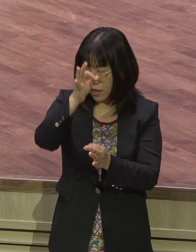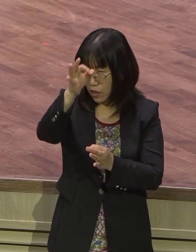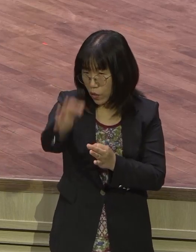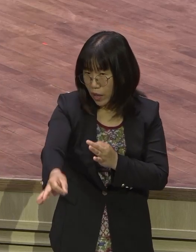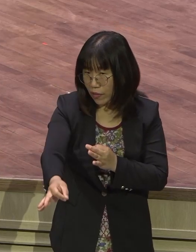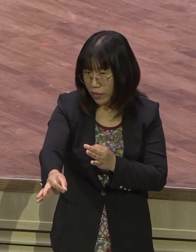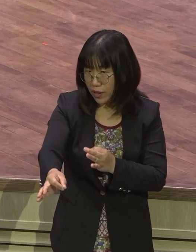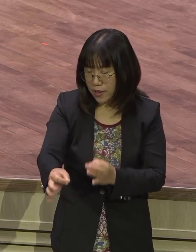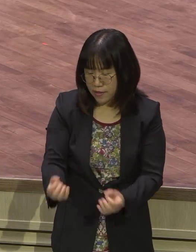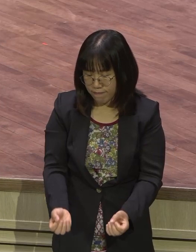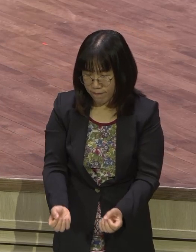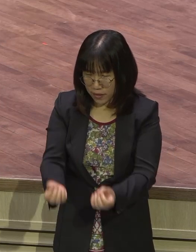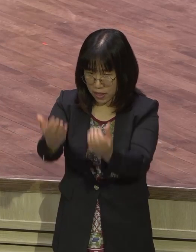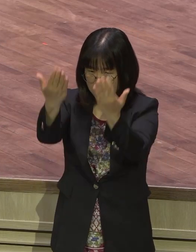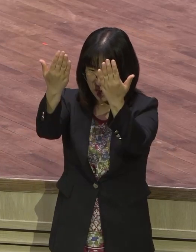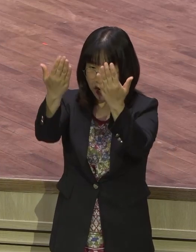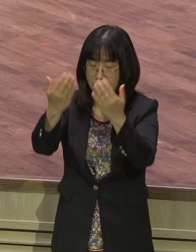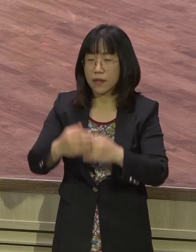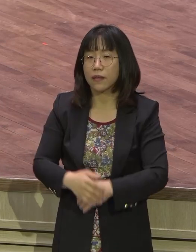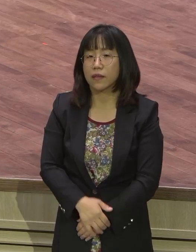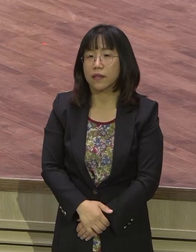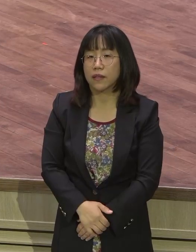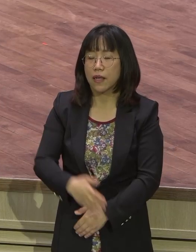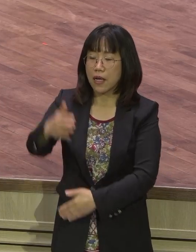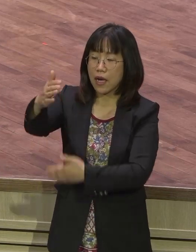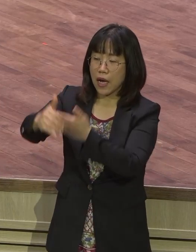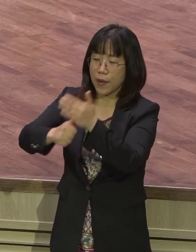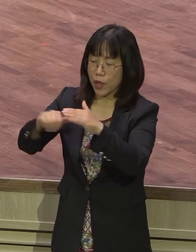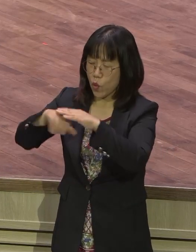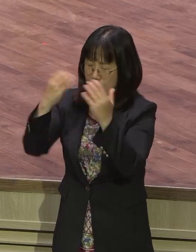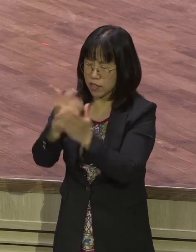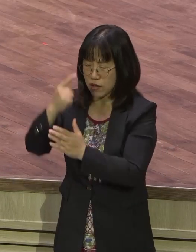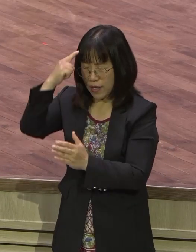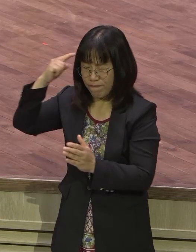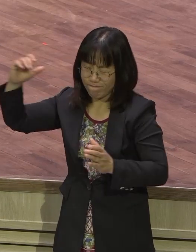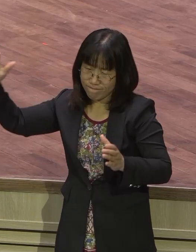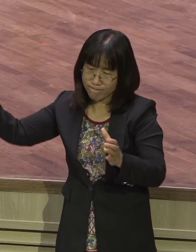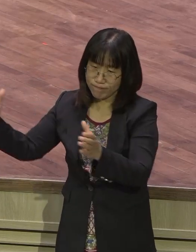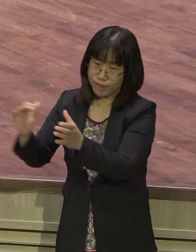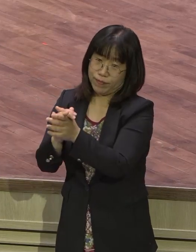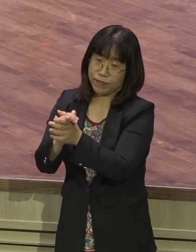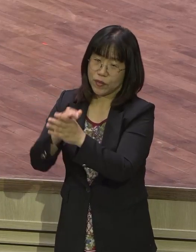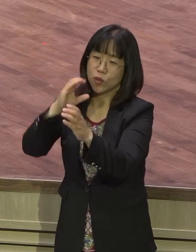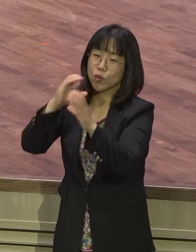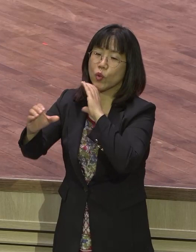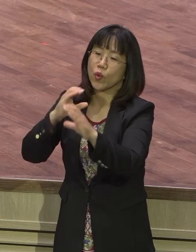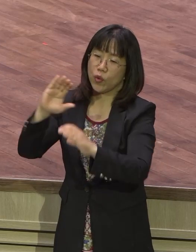희생 제사를 통해서 우리가 하나님과 영적으로 이렇게 나와서 소통할 수가 있게 된 것입니다